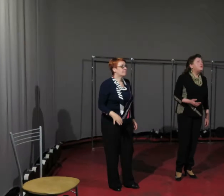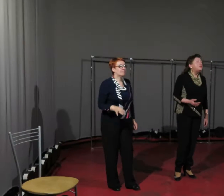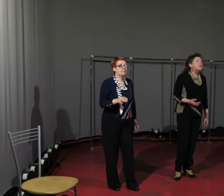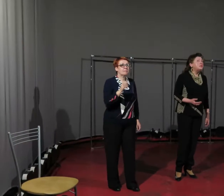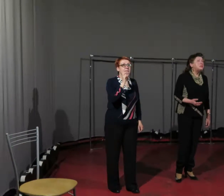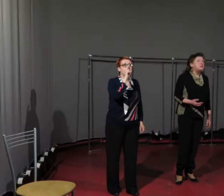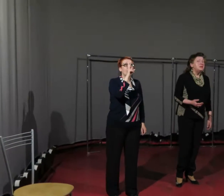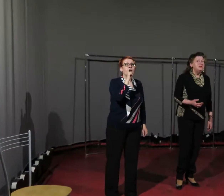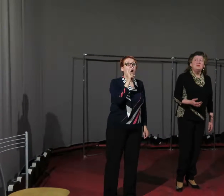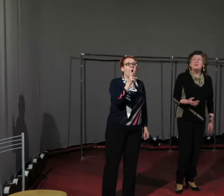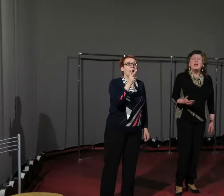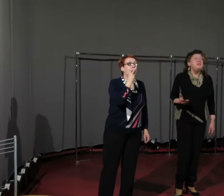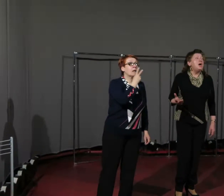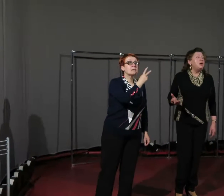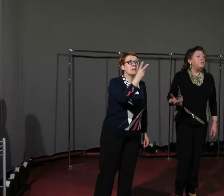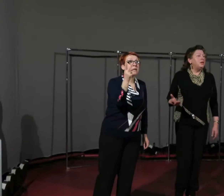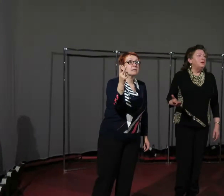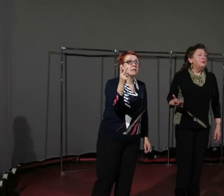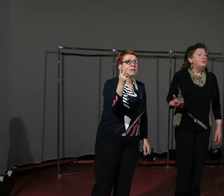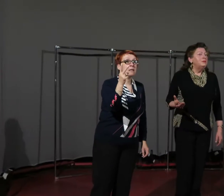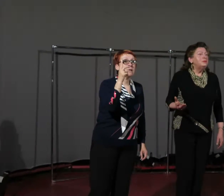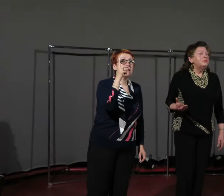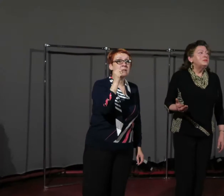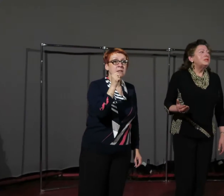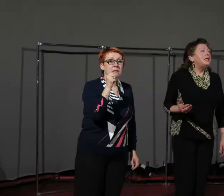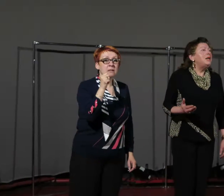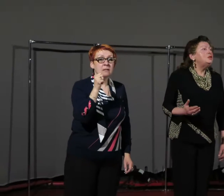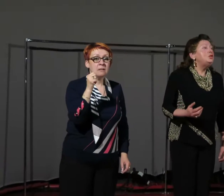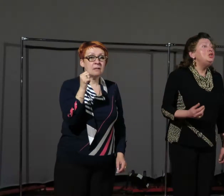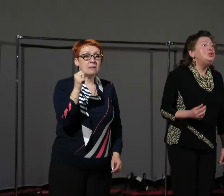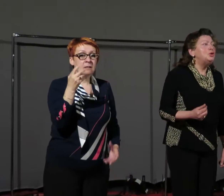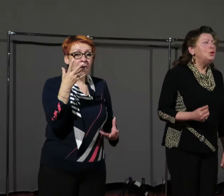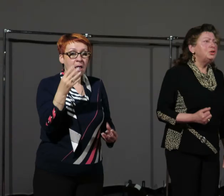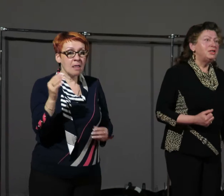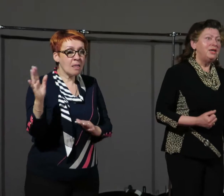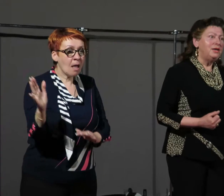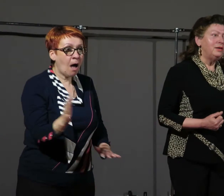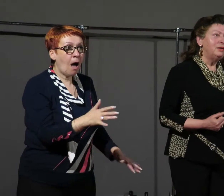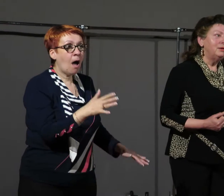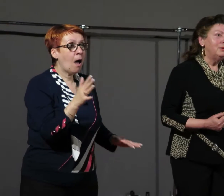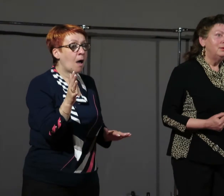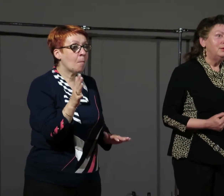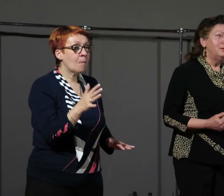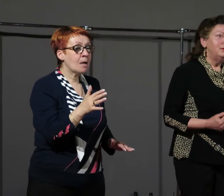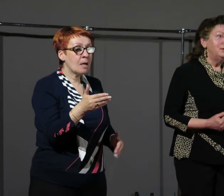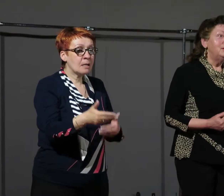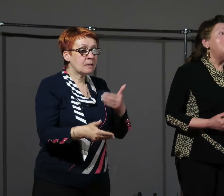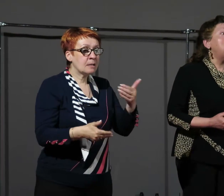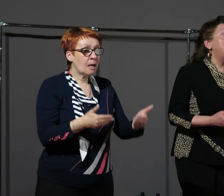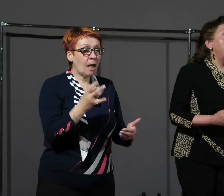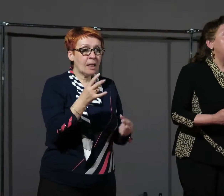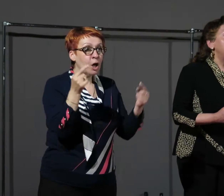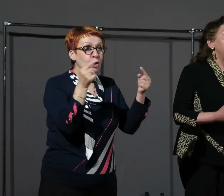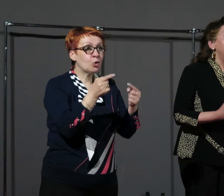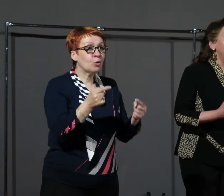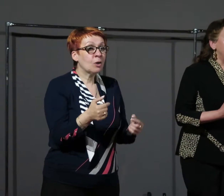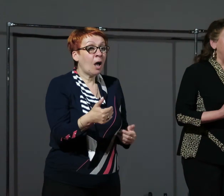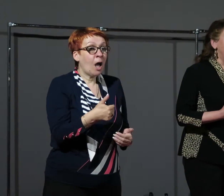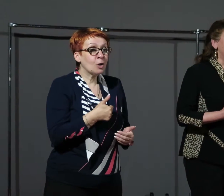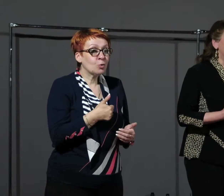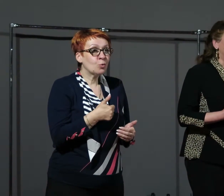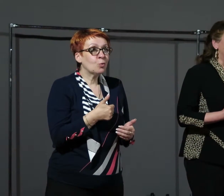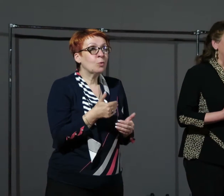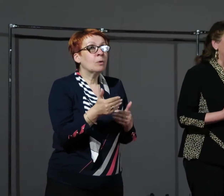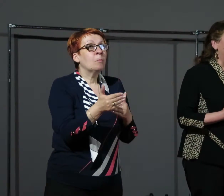Как разглядеть за нами след нечеткий? Хочу приблизить